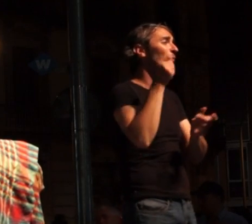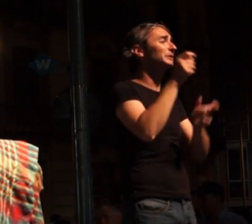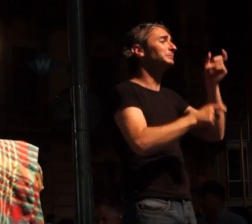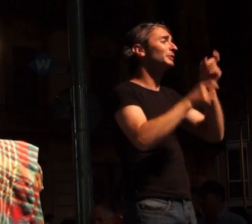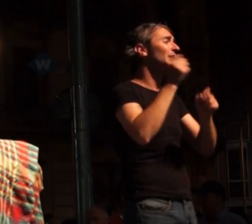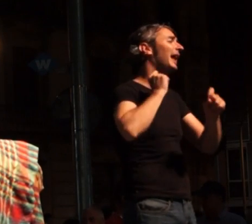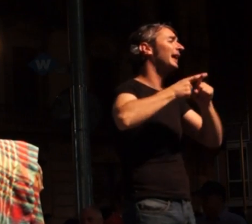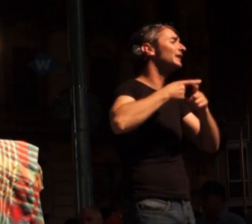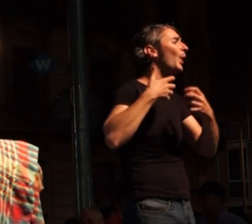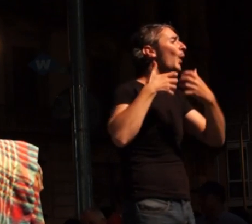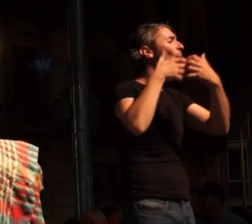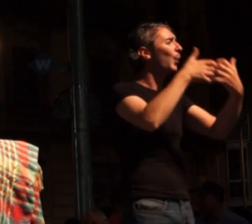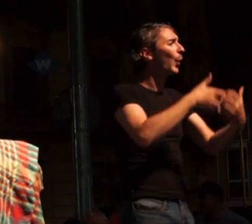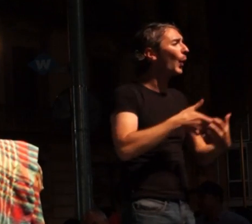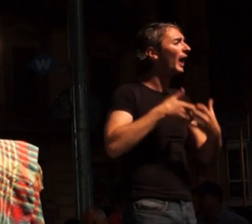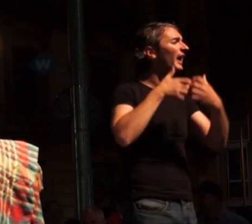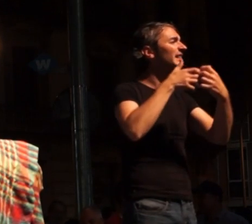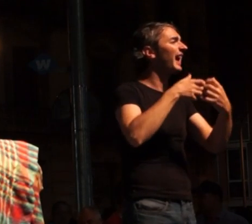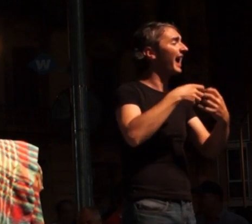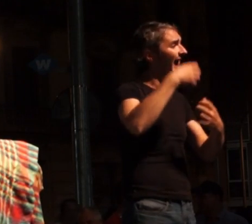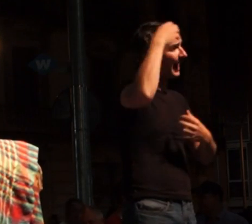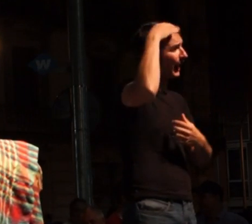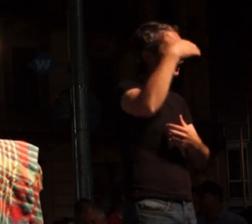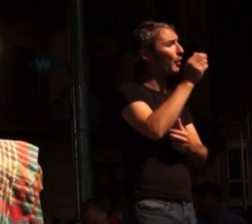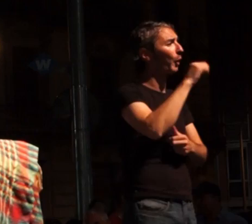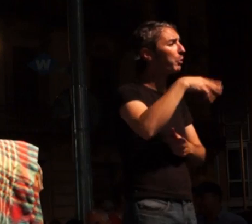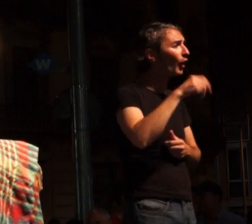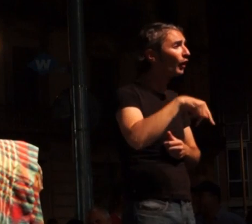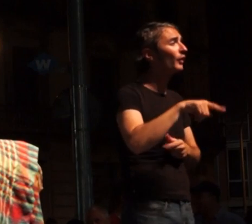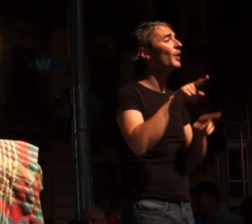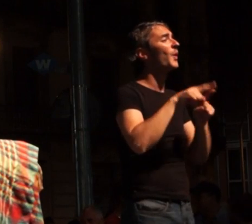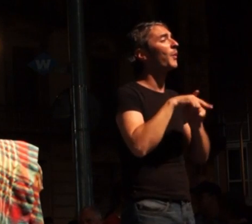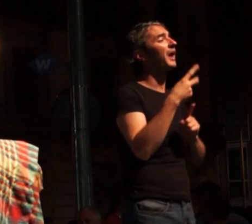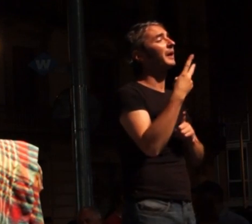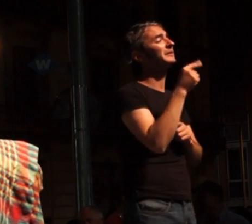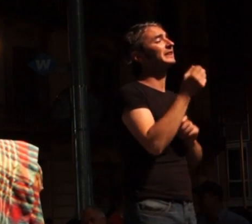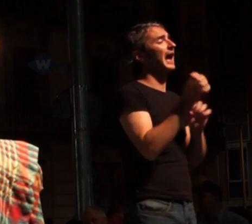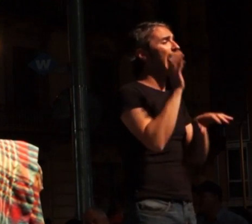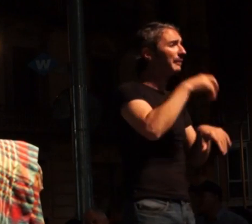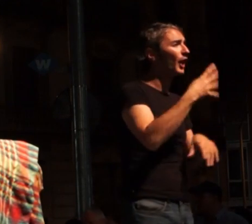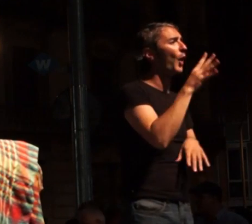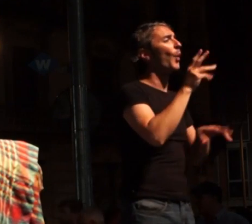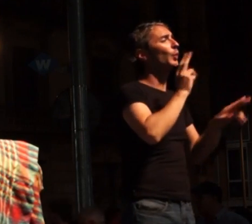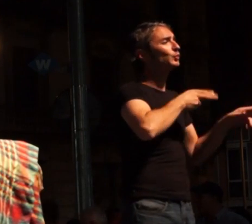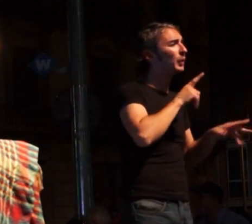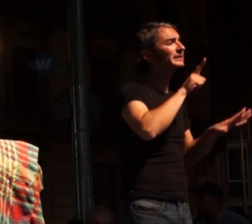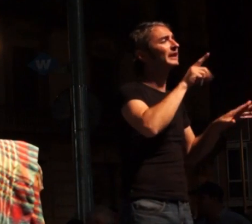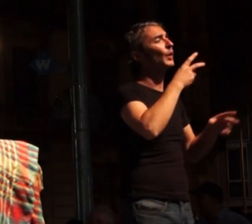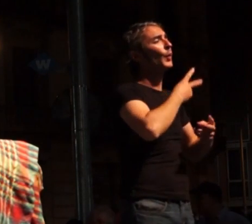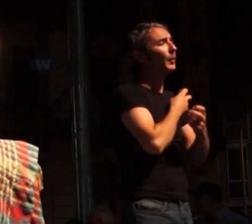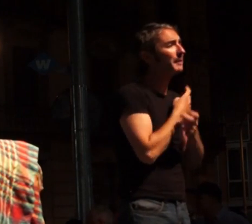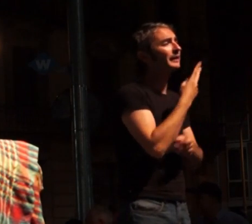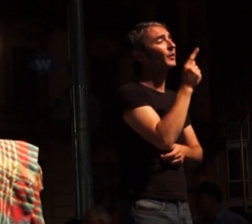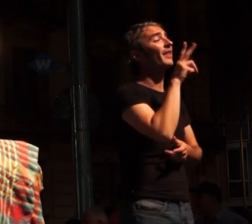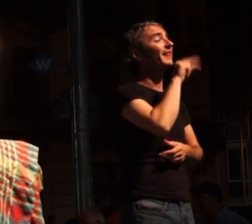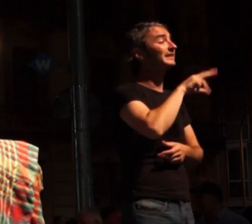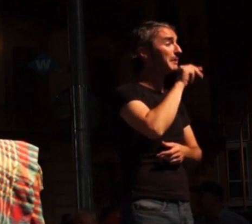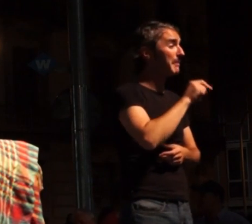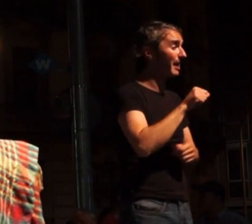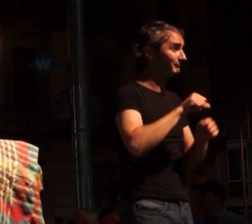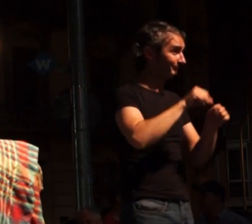van lluitar contra les tropes borbòniques, igual que el 25 d'abril, que el 9 d'octubre, que el 7 de novembre o el 31 de